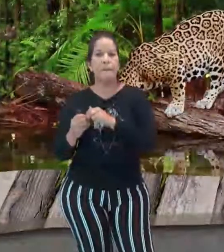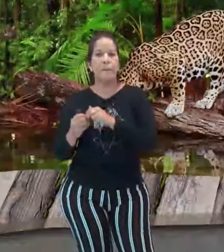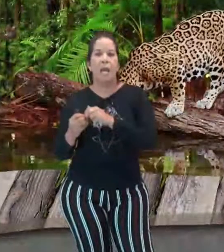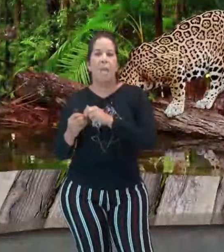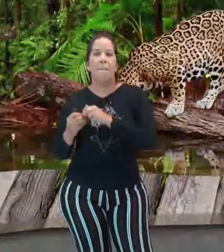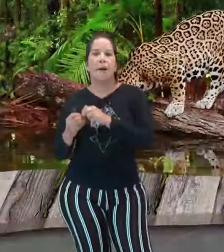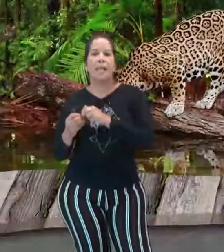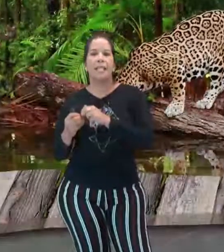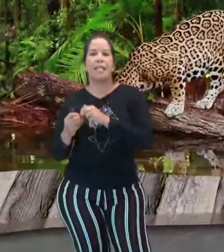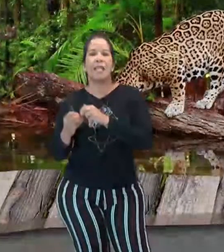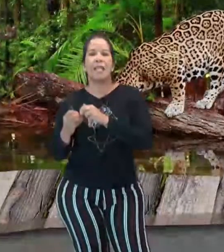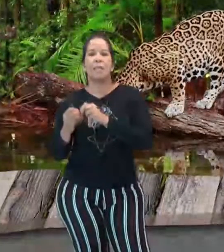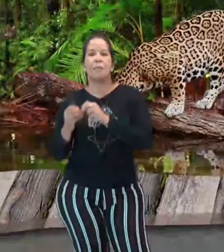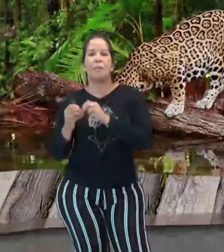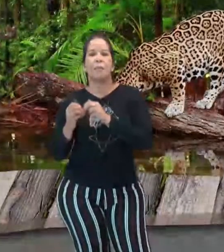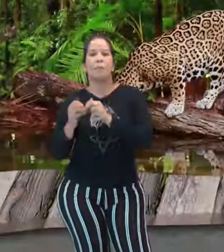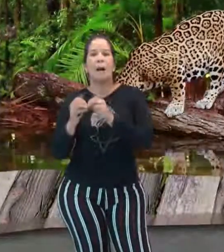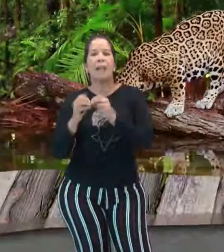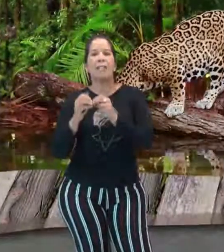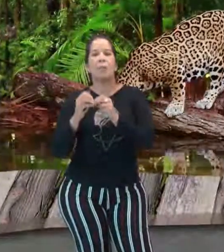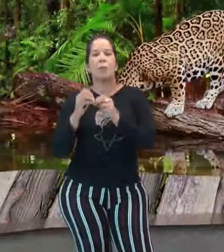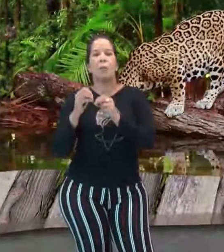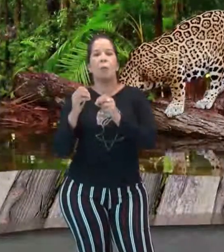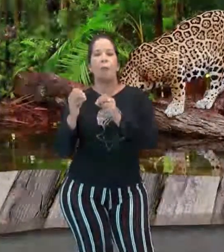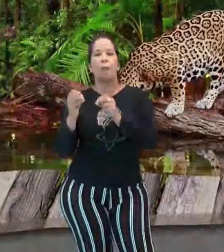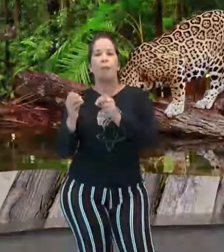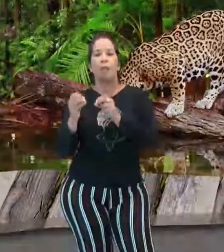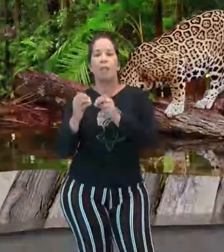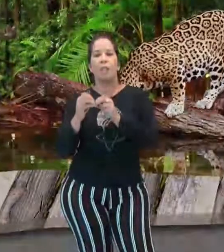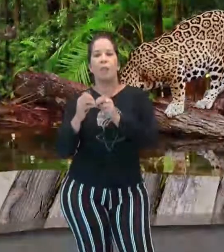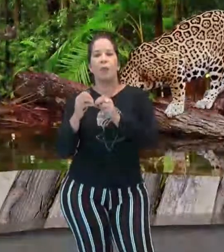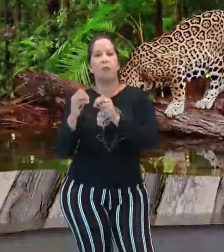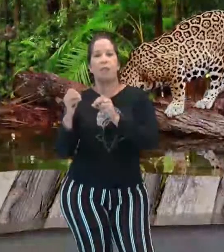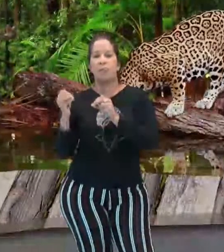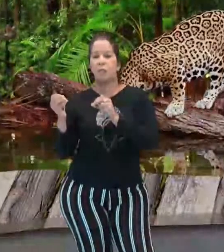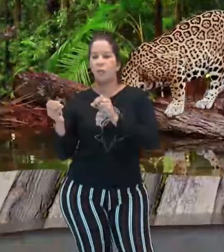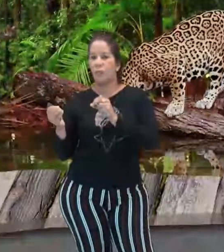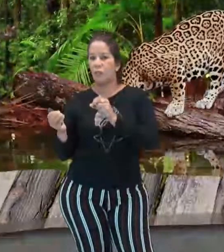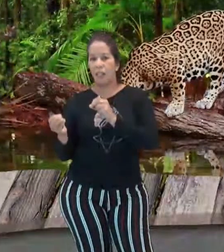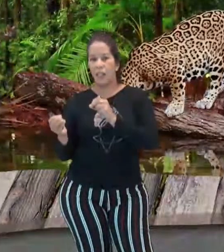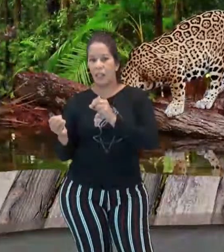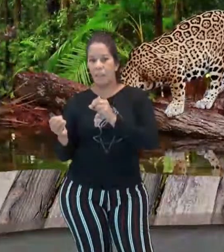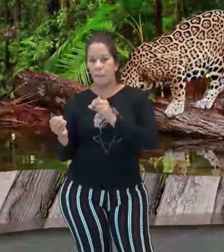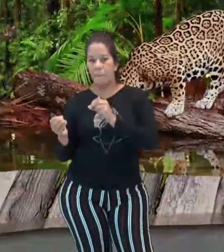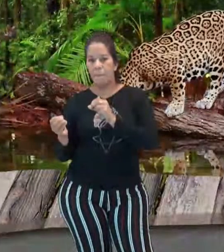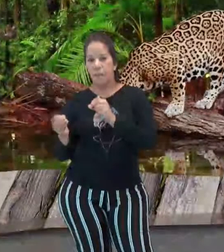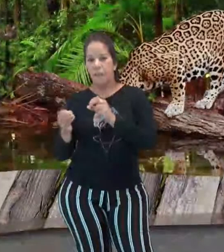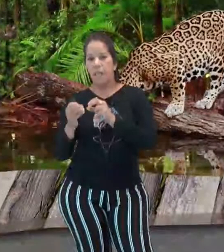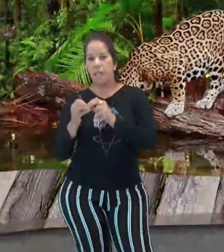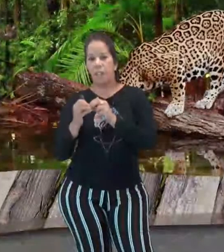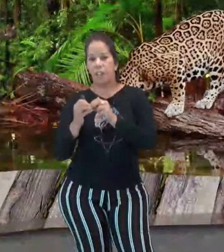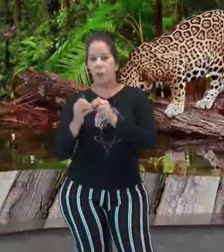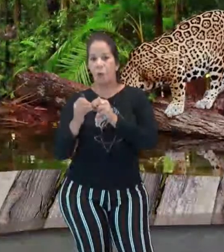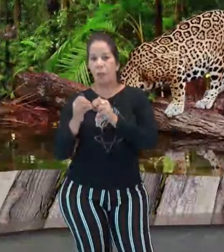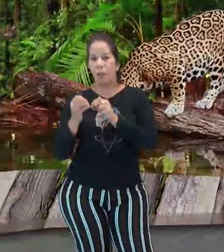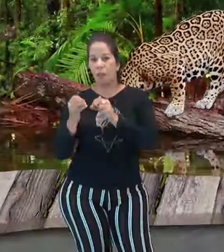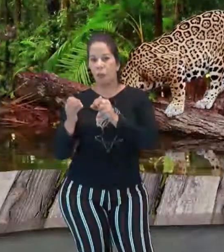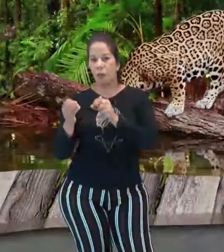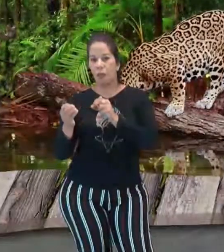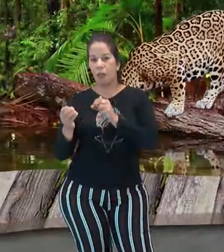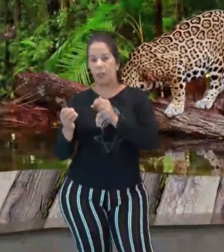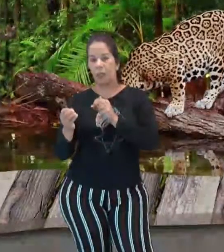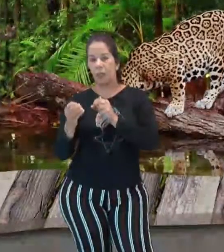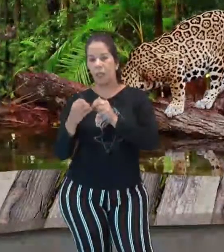animal, mas eles passam por um momento que eles ficam com esse saco escrotal sem nada. E aí vai chegar um momento da